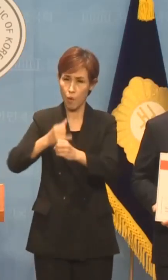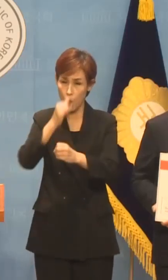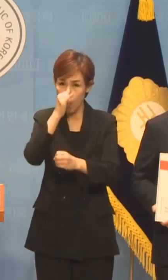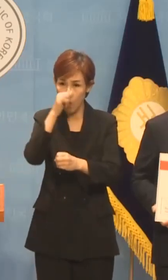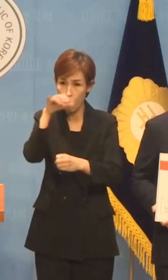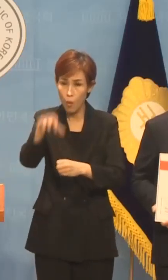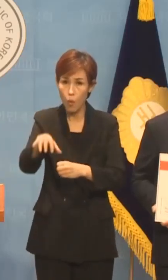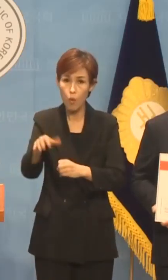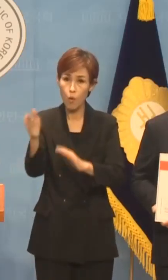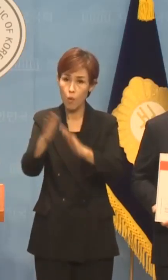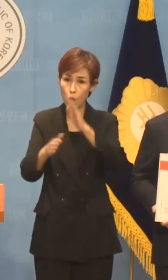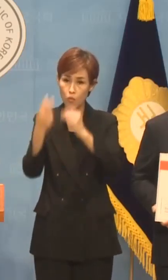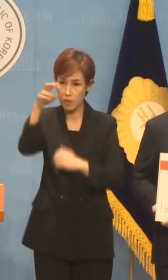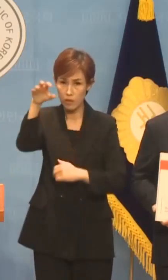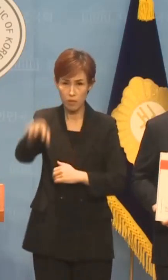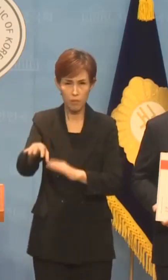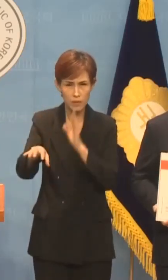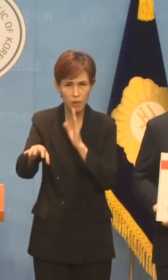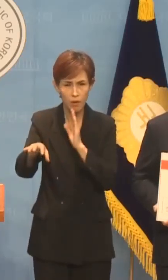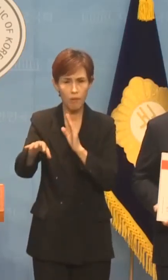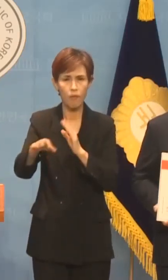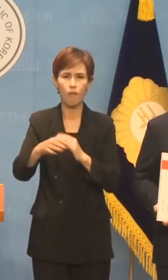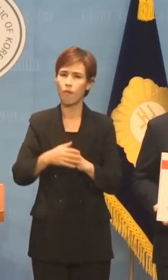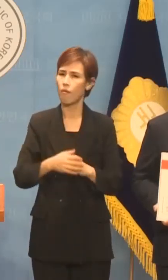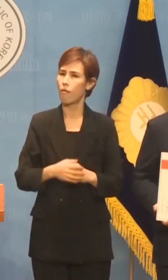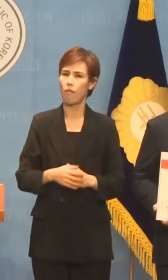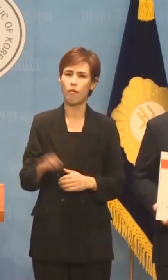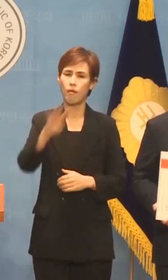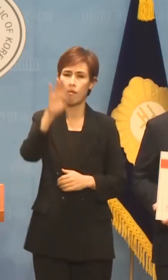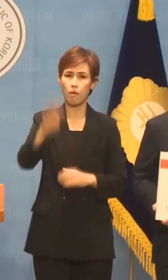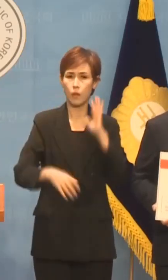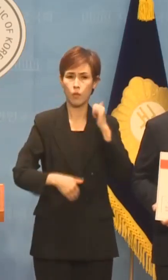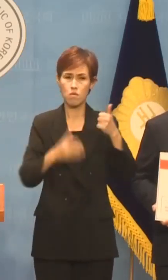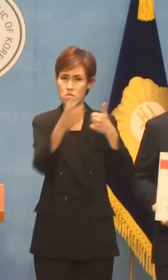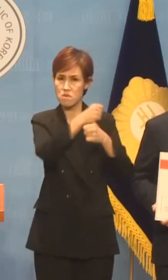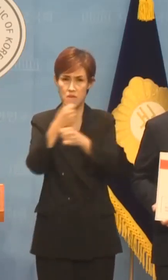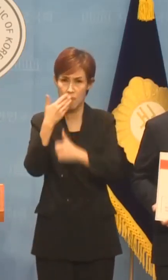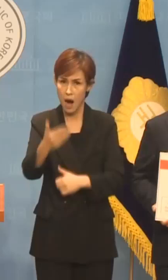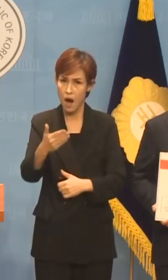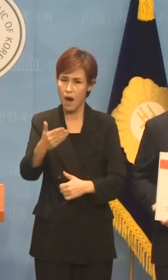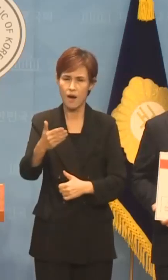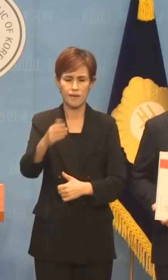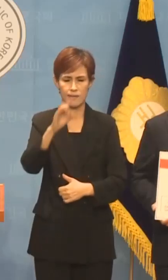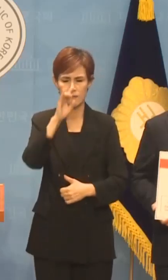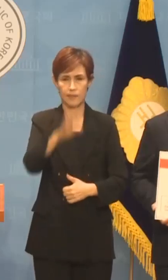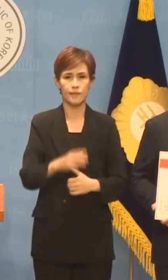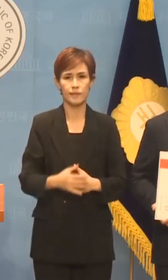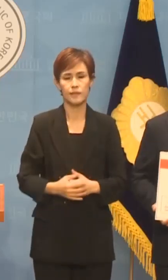기관이 어떻게 정당하게 대통령을 체포할 수 있다고 할 수 있겠습니까?